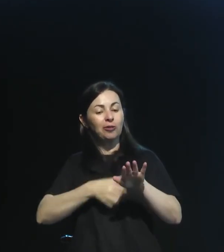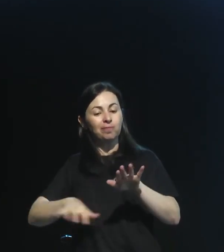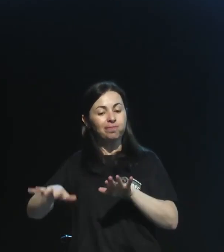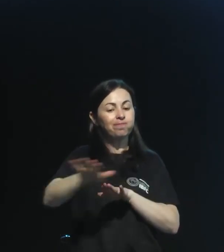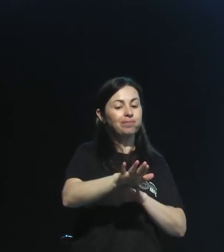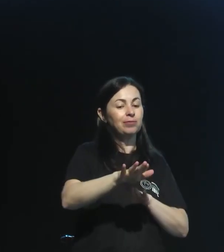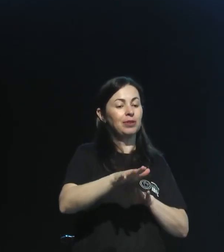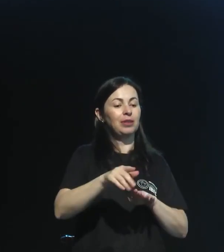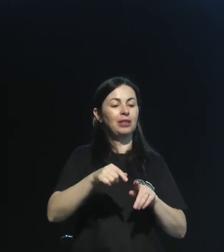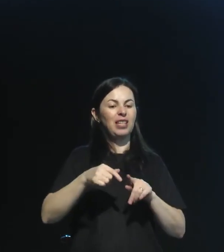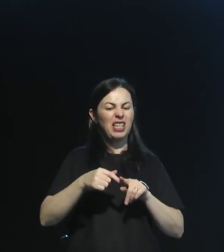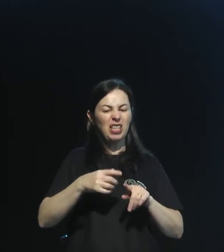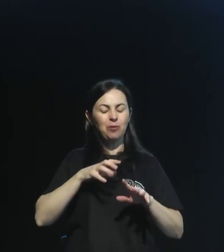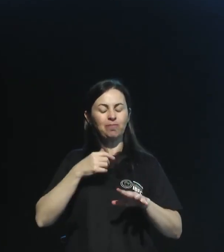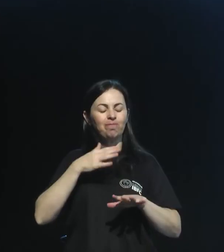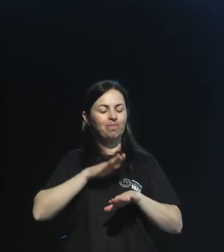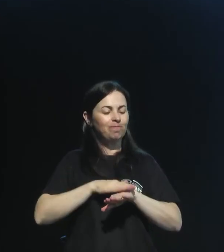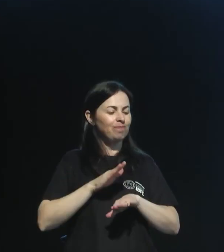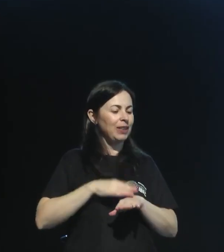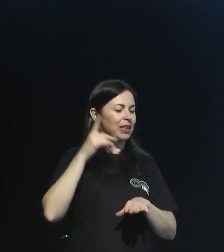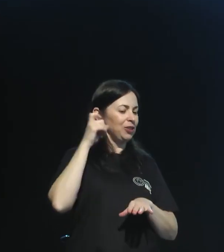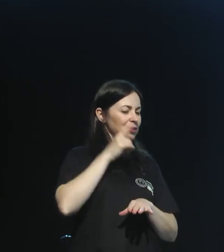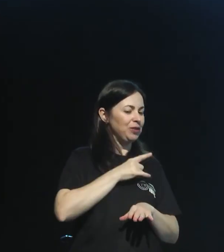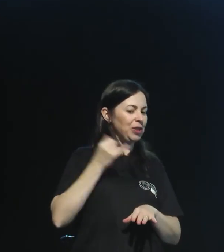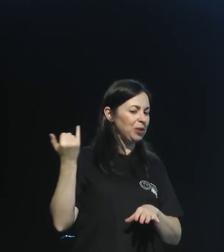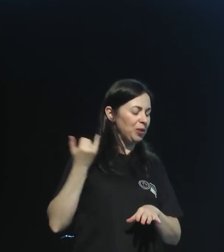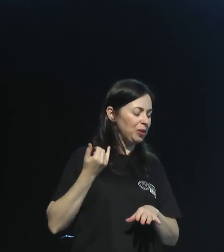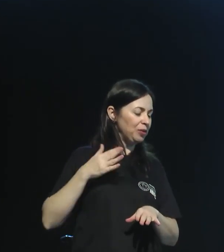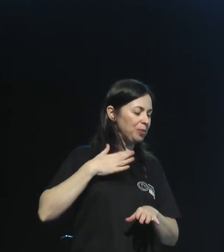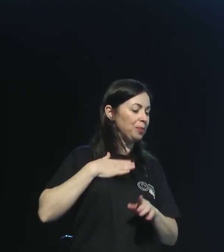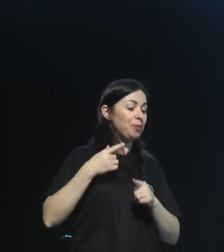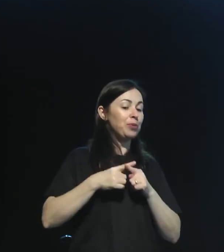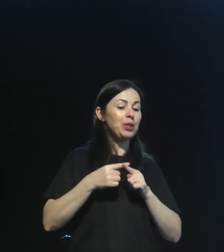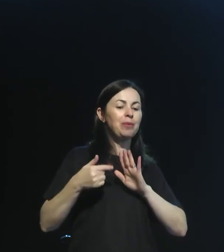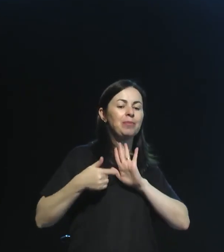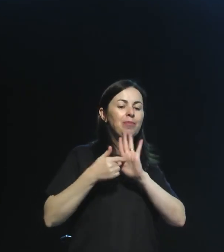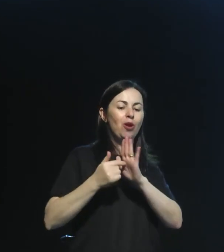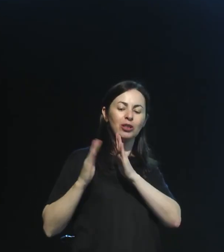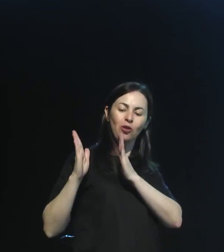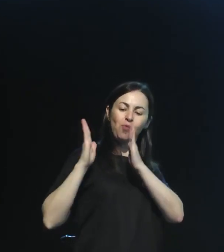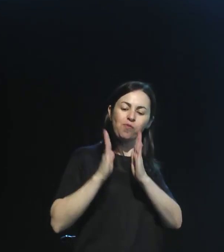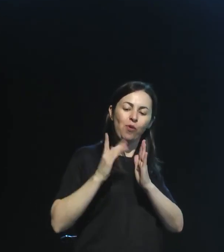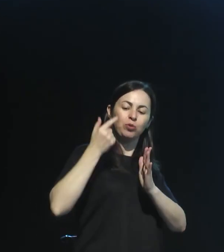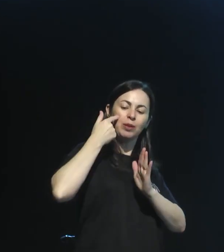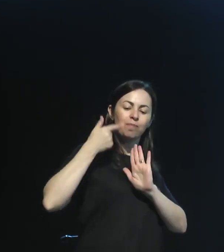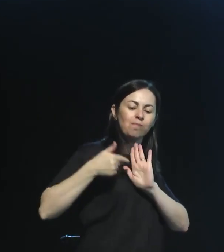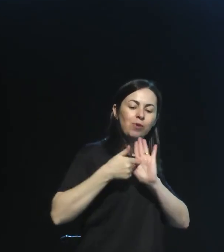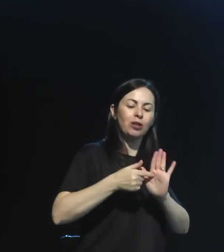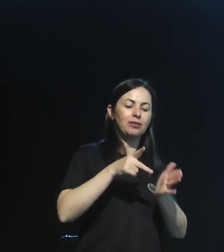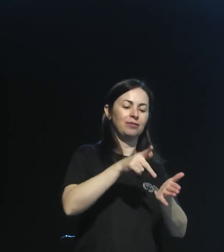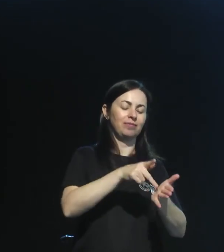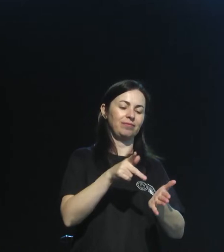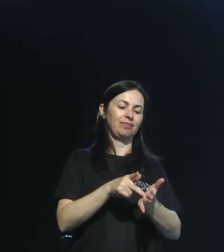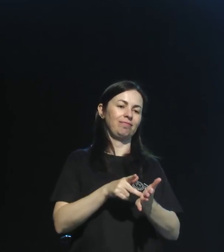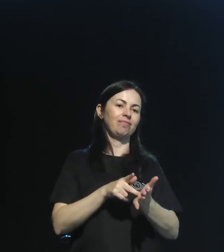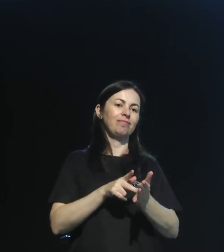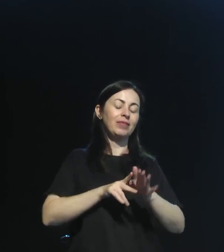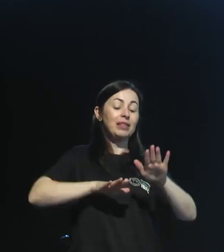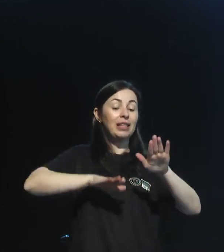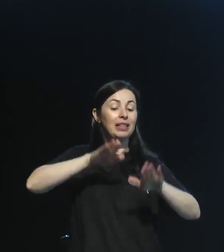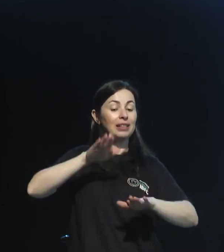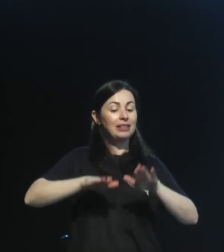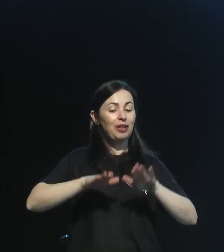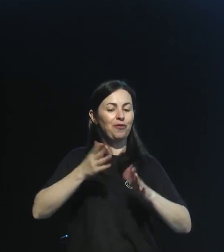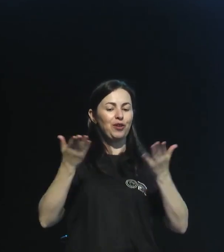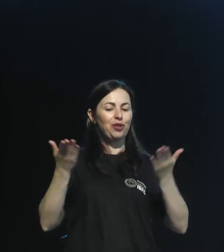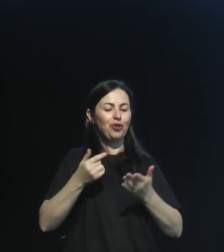E eu me irrito mais com a minha esposa, porque ela me confronta com a verdade. Talvez agora você esteja louco